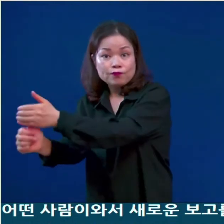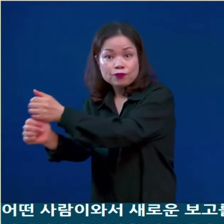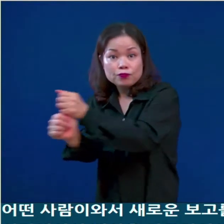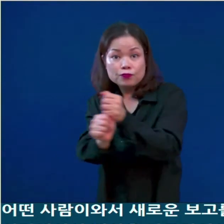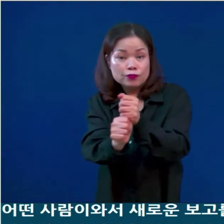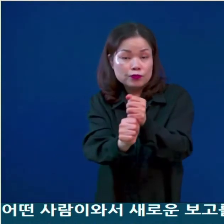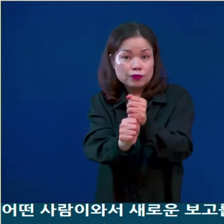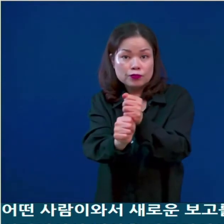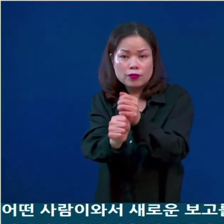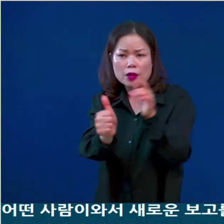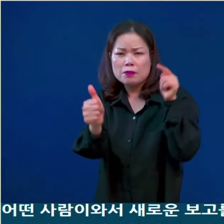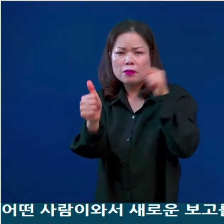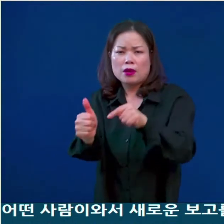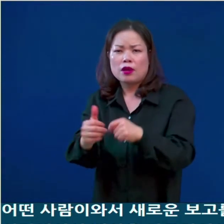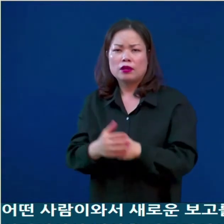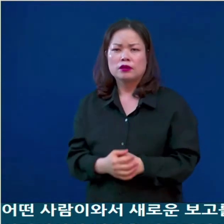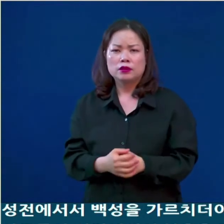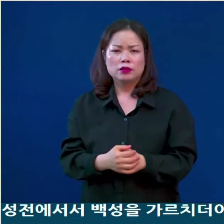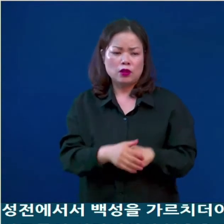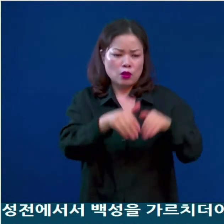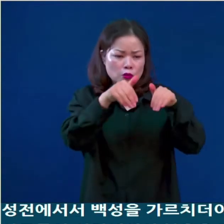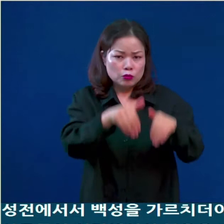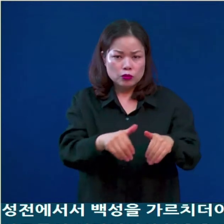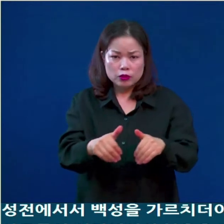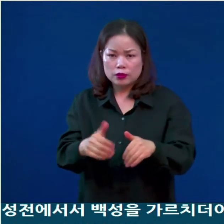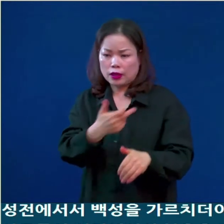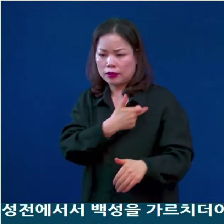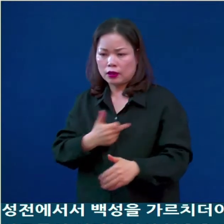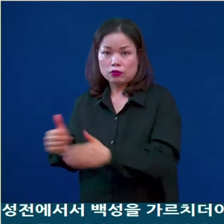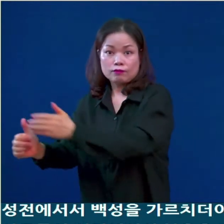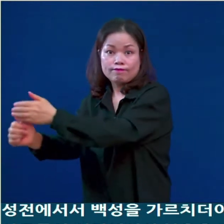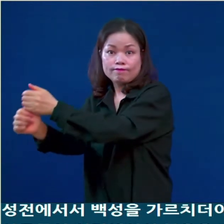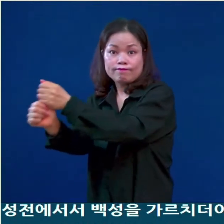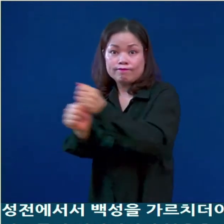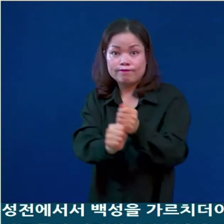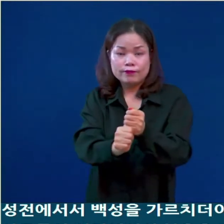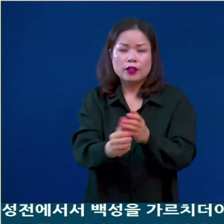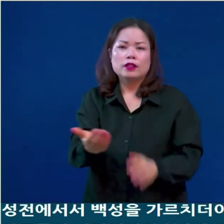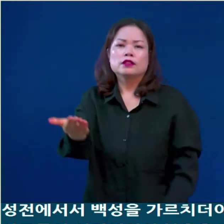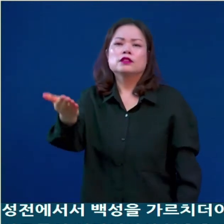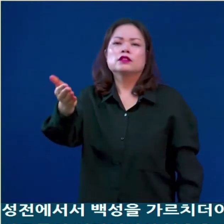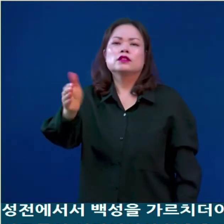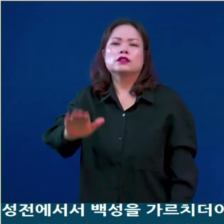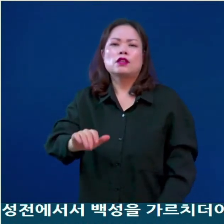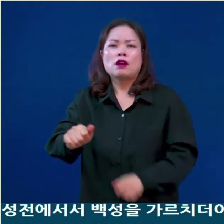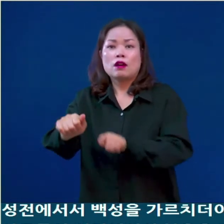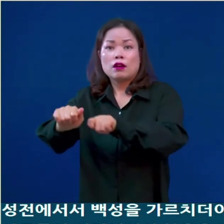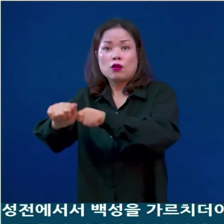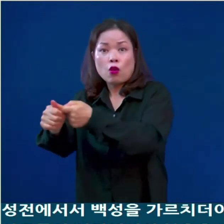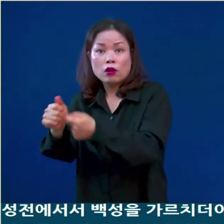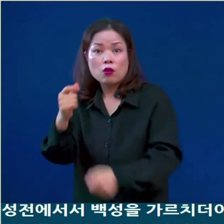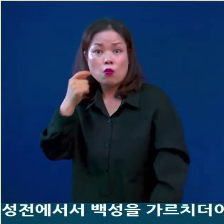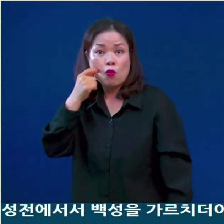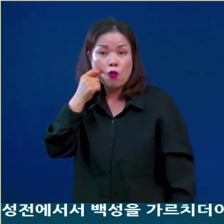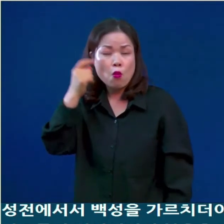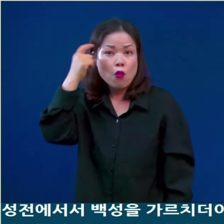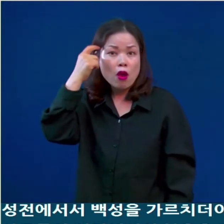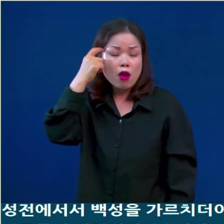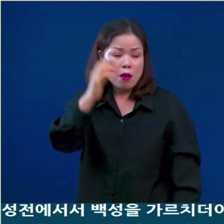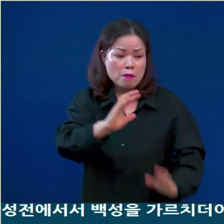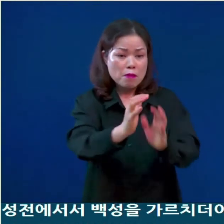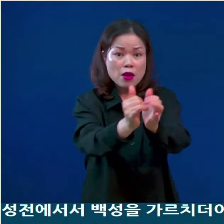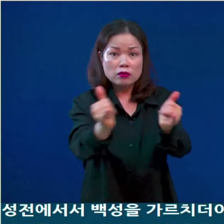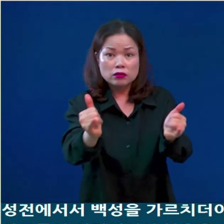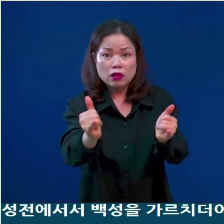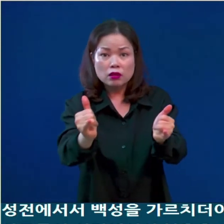명을 받고 부하들이 사도들을 잡아옵니다. 그러나 강제로 하지는 못하죠. 왜냐하면